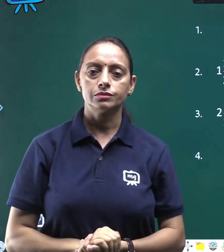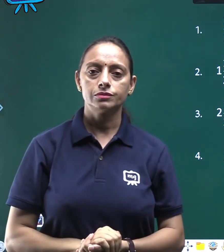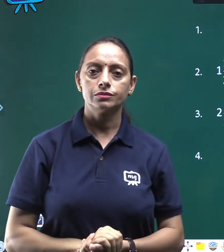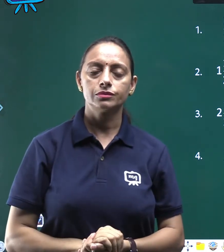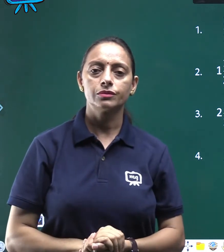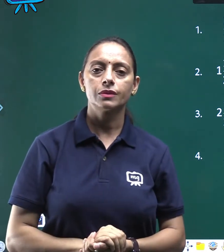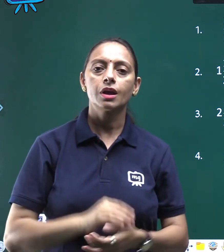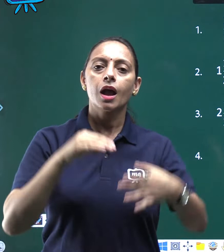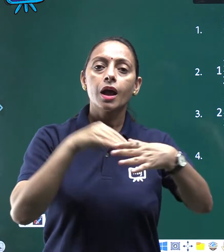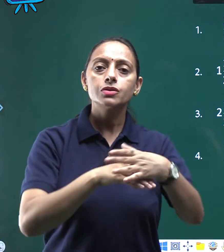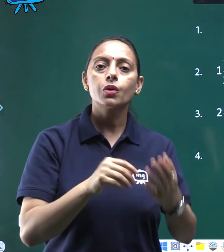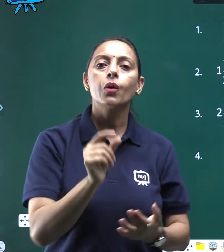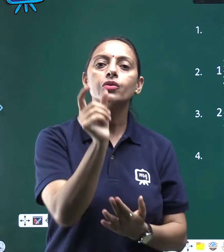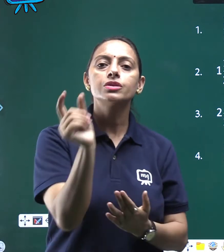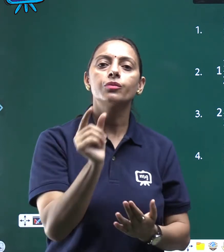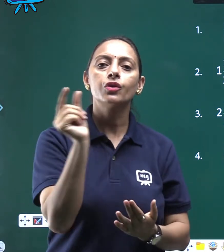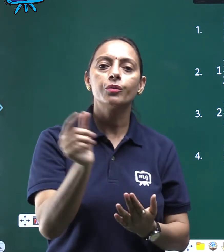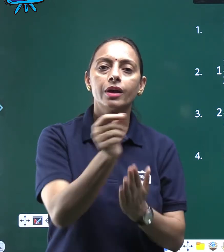इसको हम शब्दों में कैसे लिखेंगे?